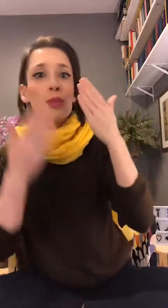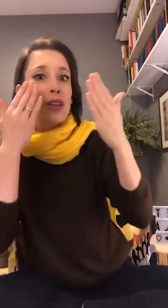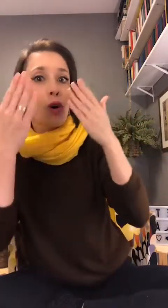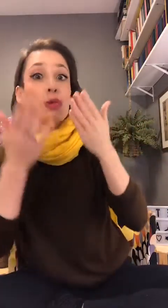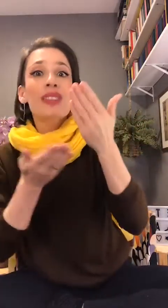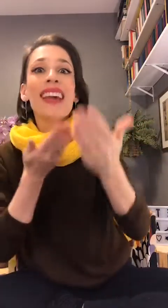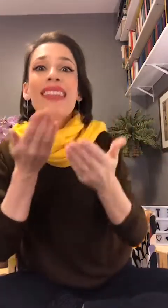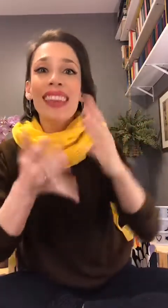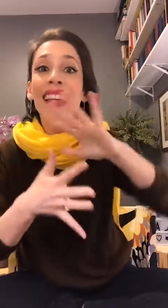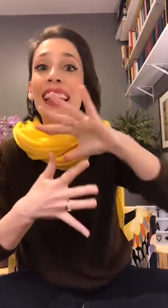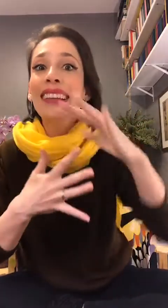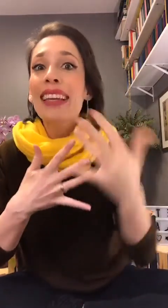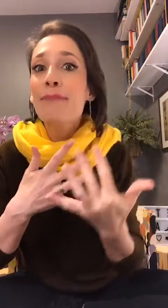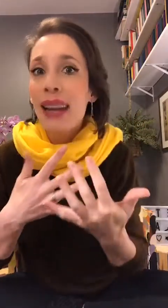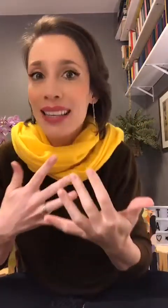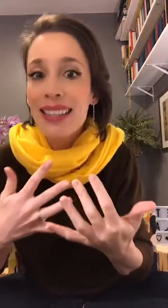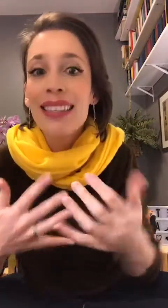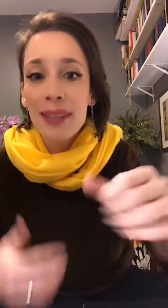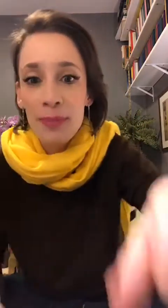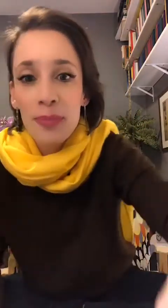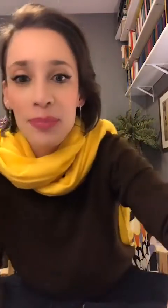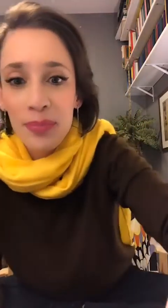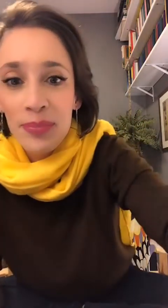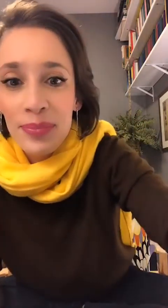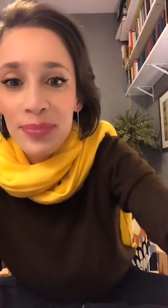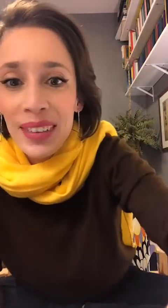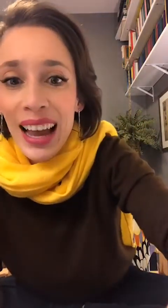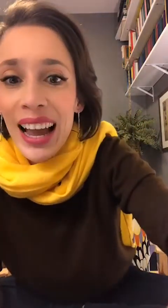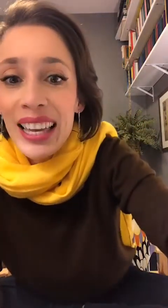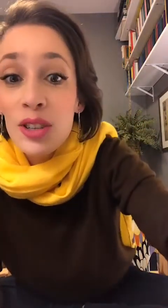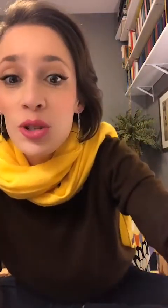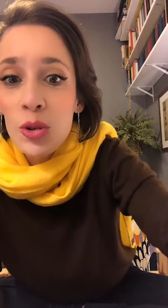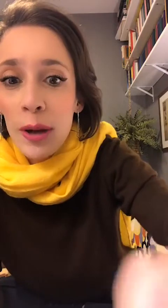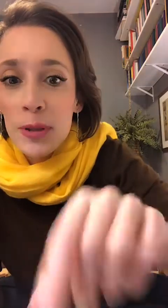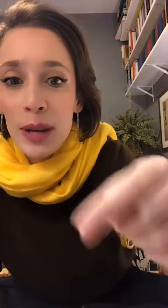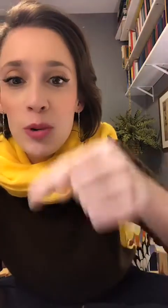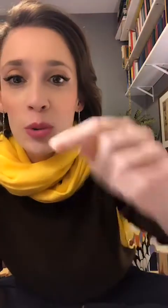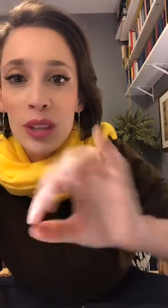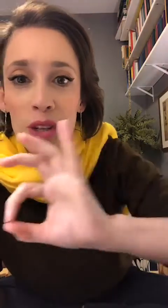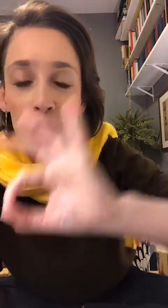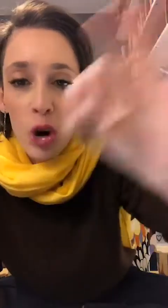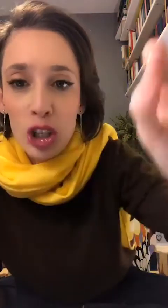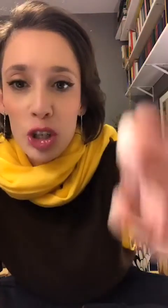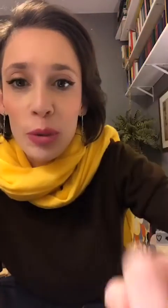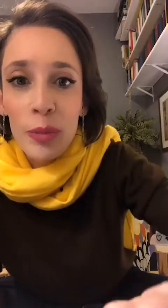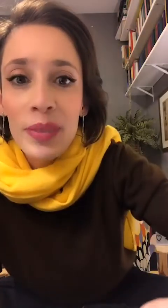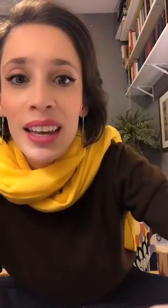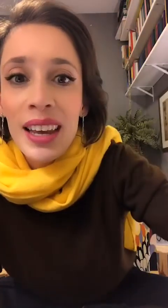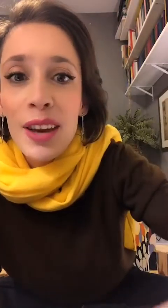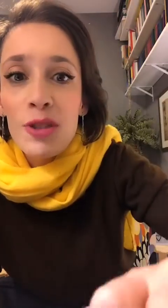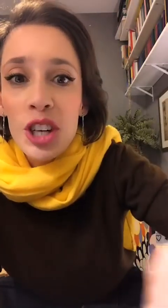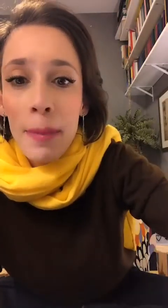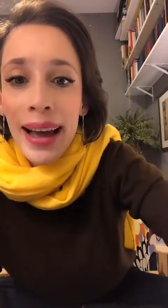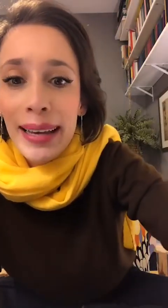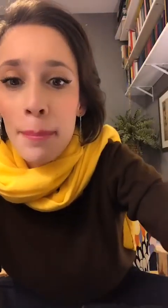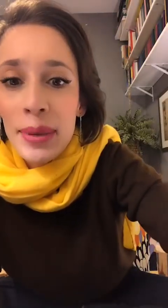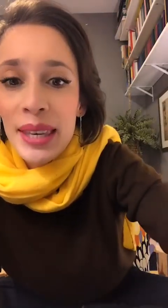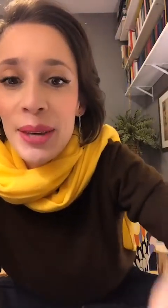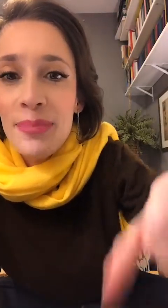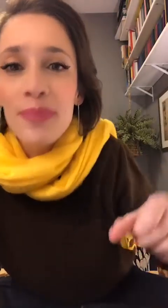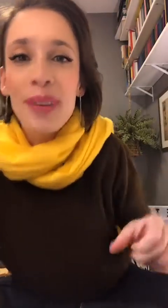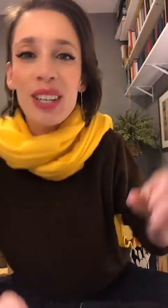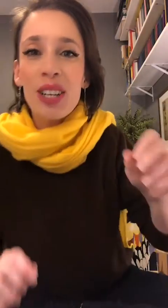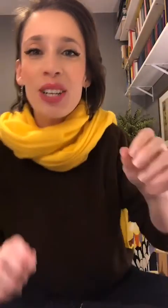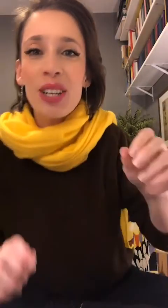psicólogos ou psicólogos que atendem em Libras. Isso, as perguntas, ótimo. Vou chamar a